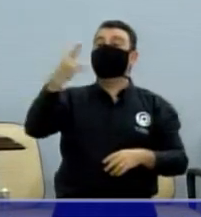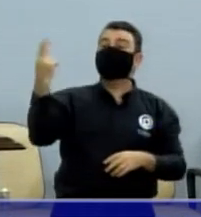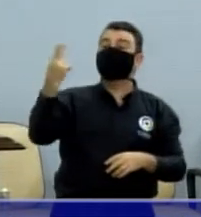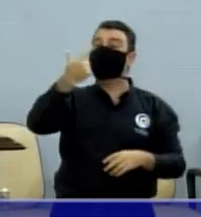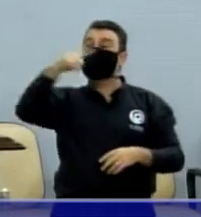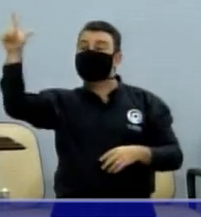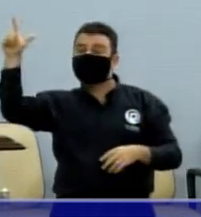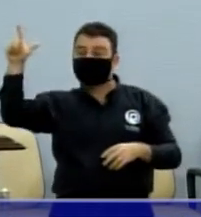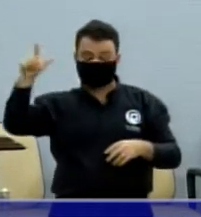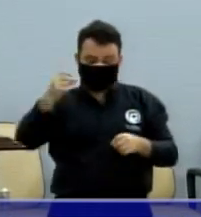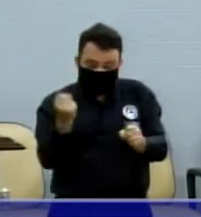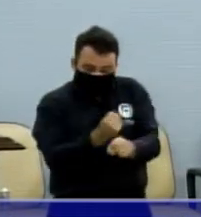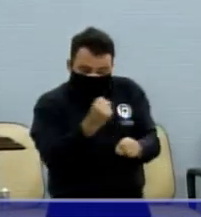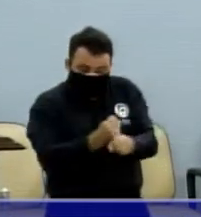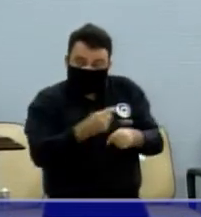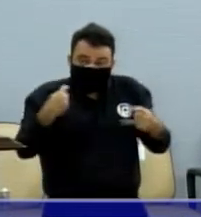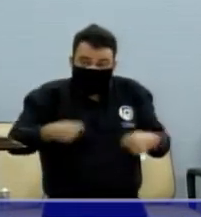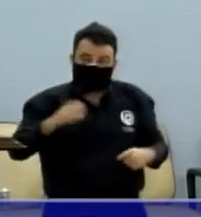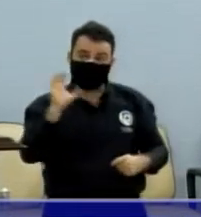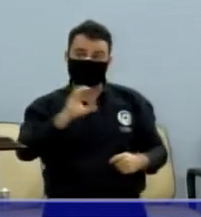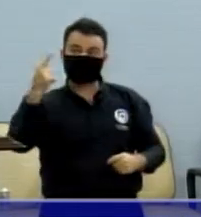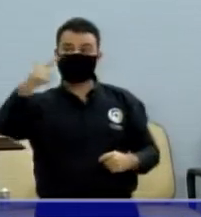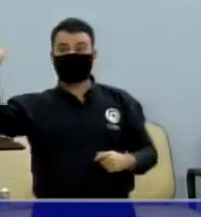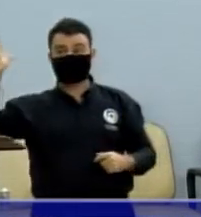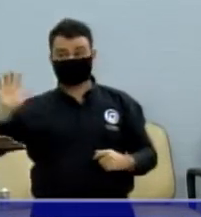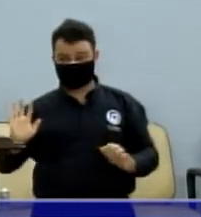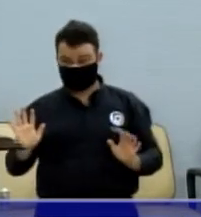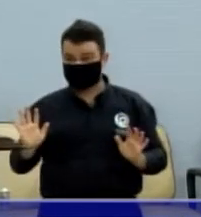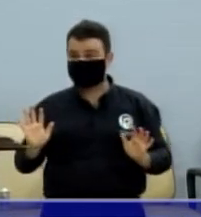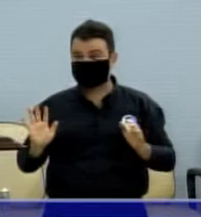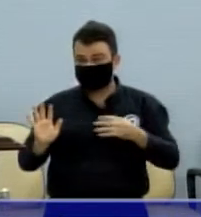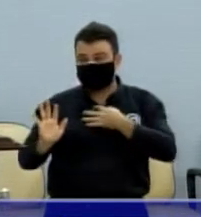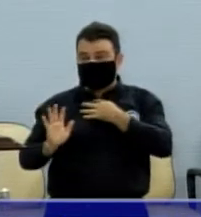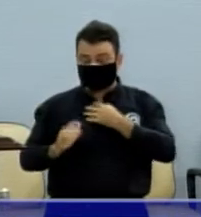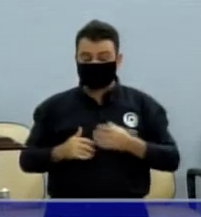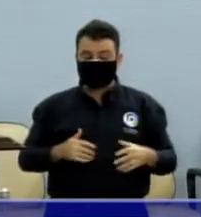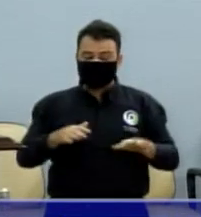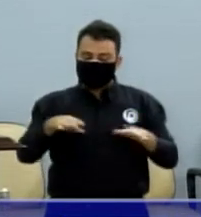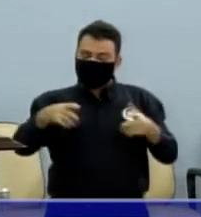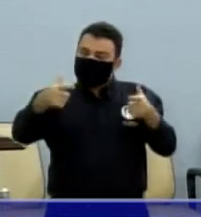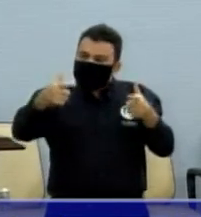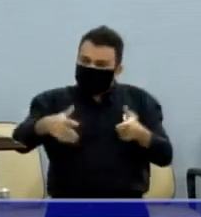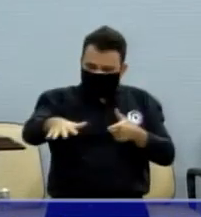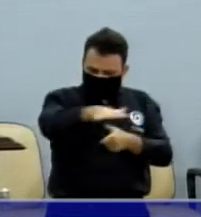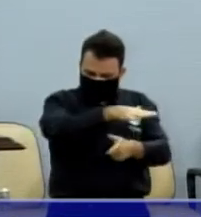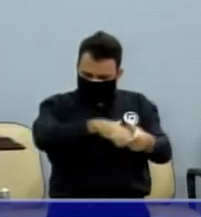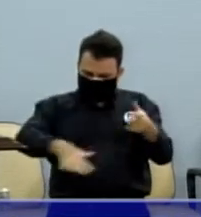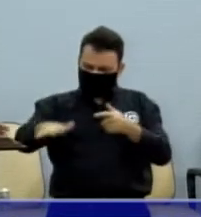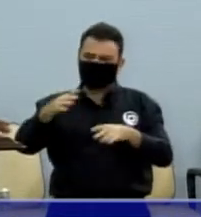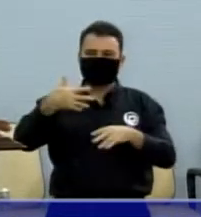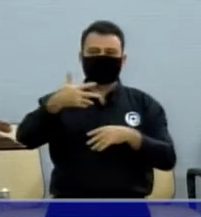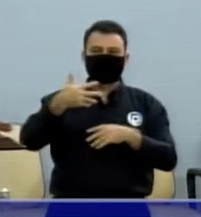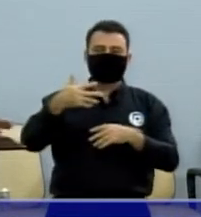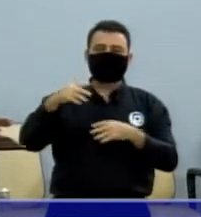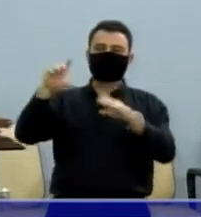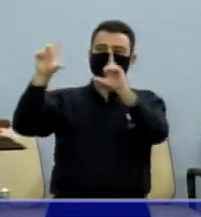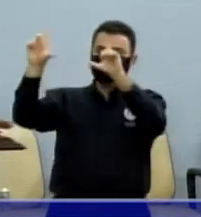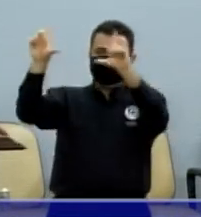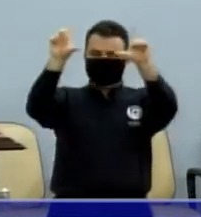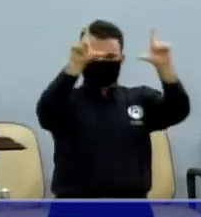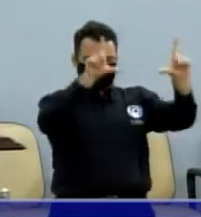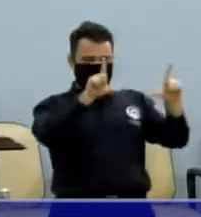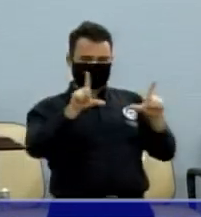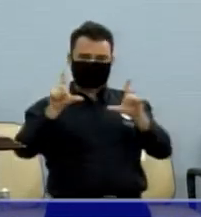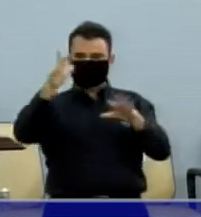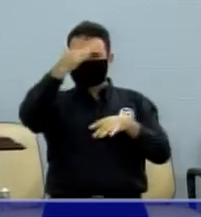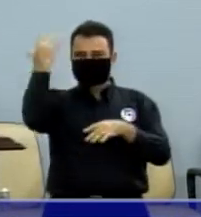seja necessária, extraordinária. Então, vai haver uma interdição com sinalização adequada. Nós, inclusive, abordamos essa questão da importância da